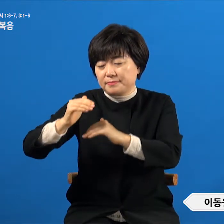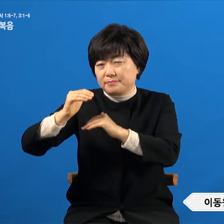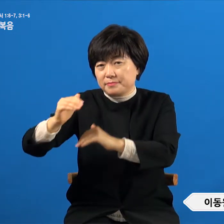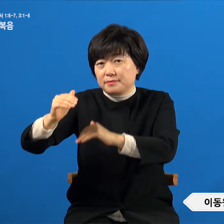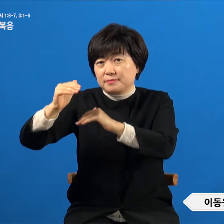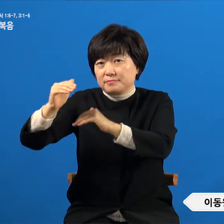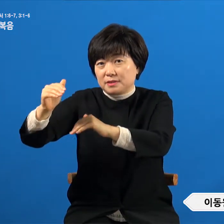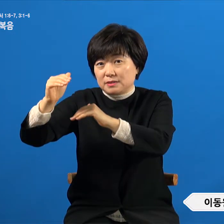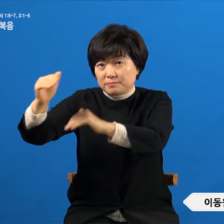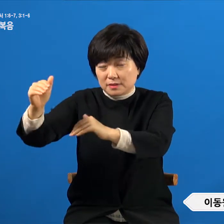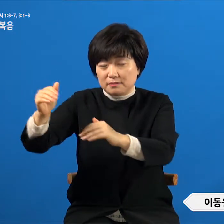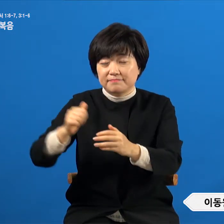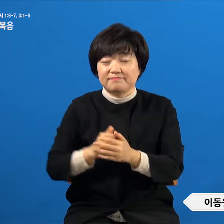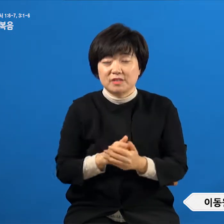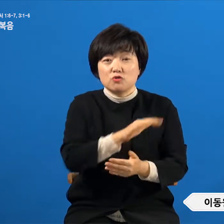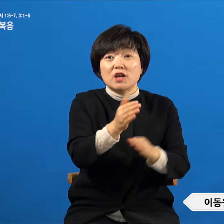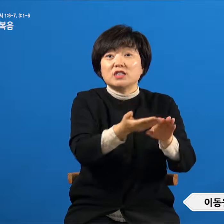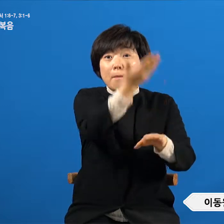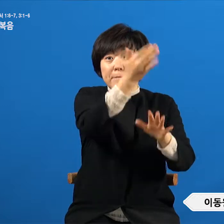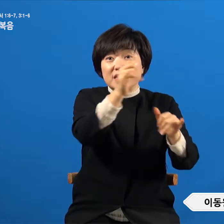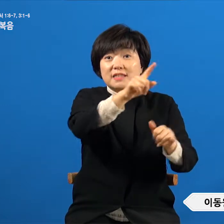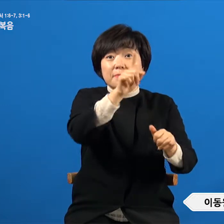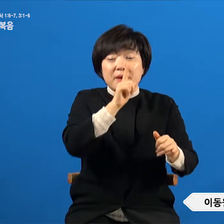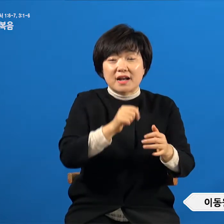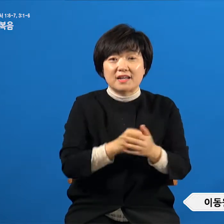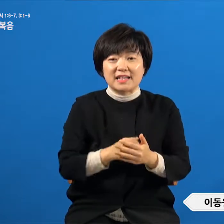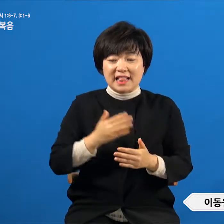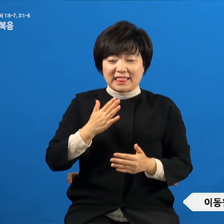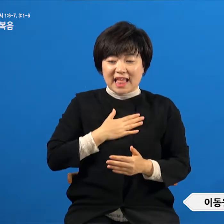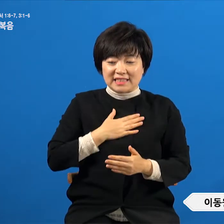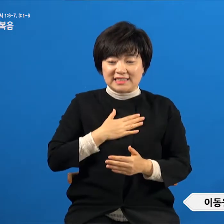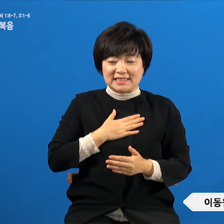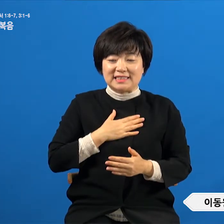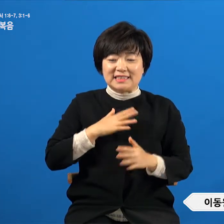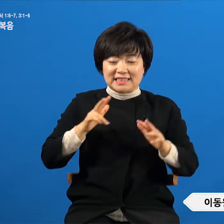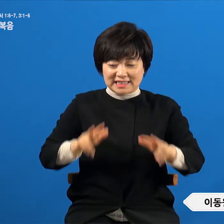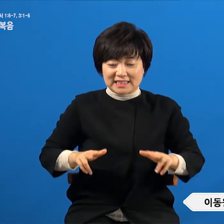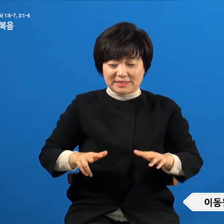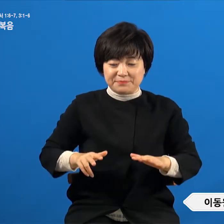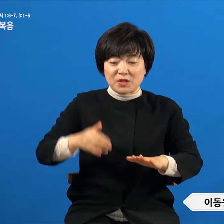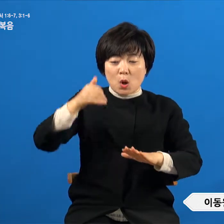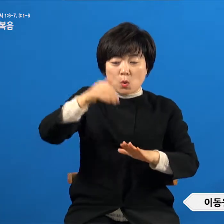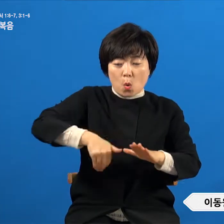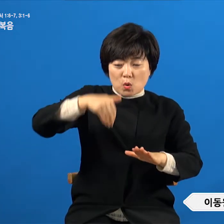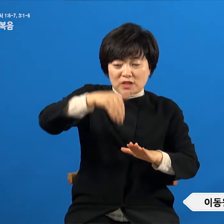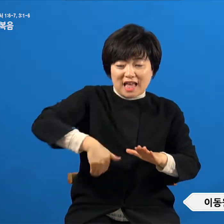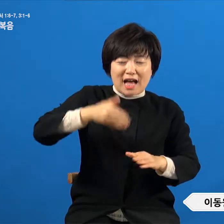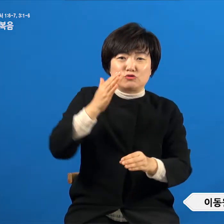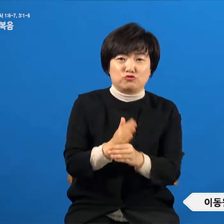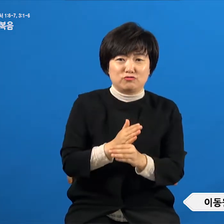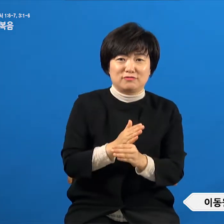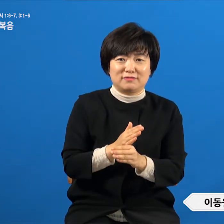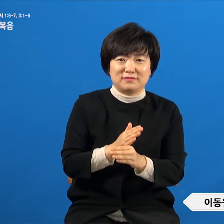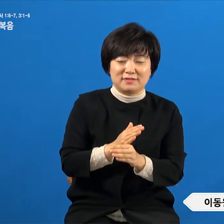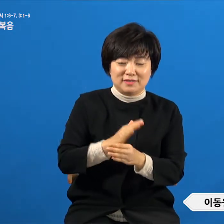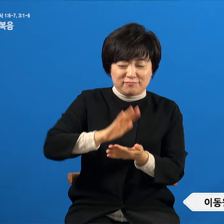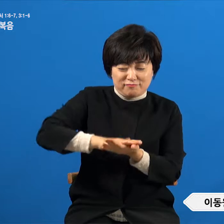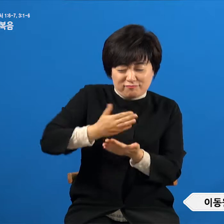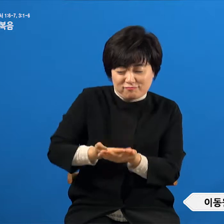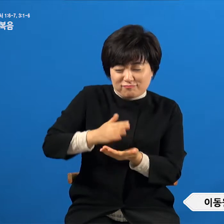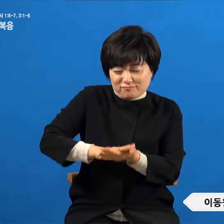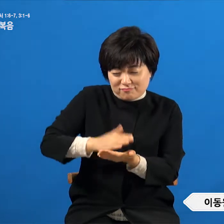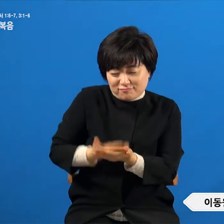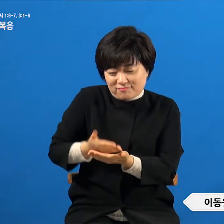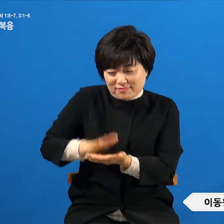이런 상태를 쉽게 표현해서 우리는 공사 중 이런 표현을 쓴 것입니다. 우리는 공사 중이에요. 복음은